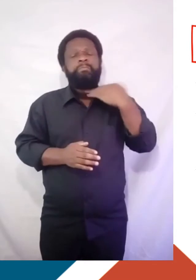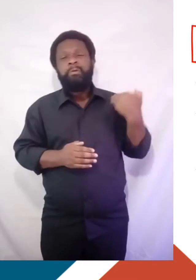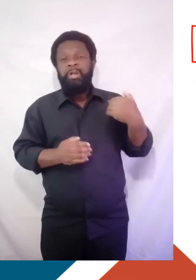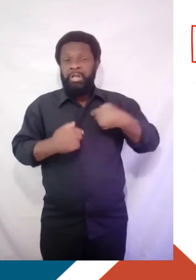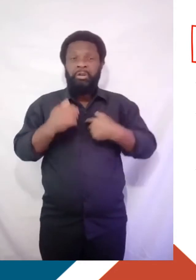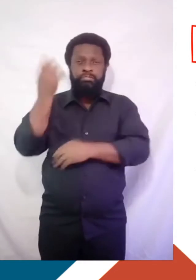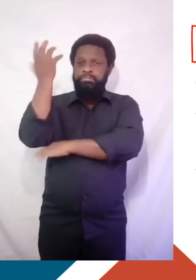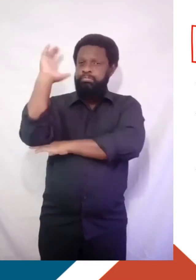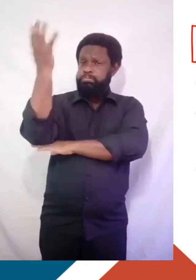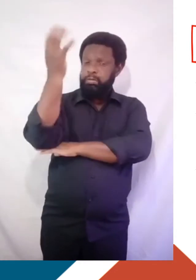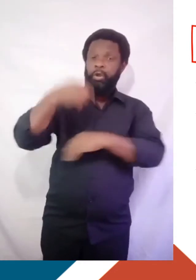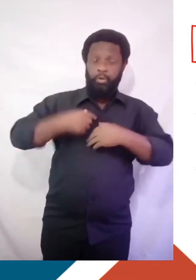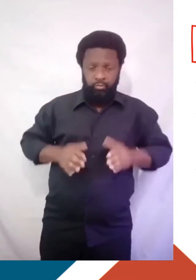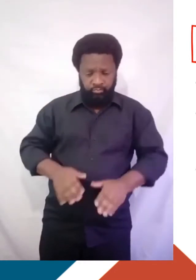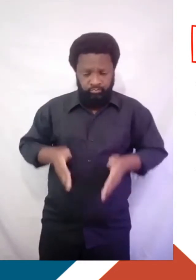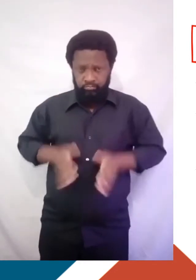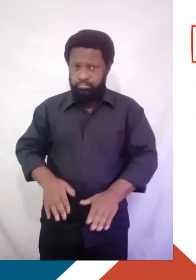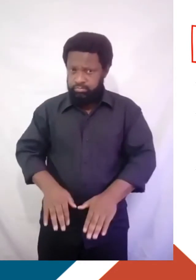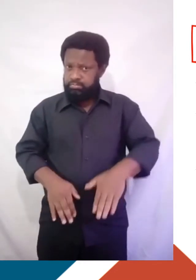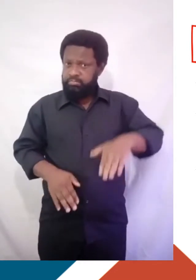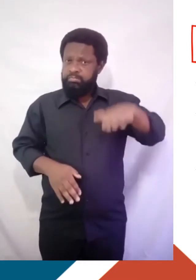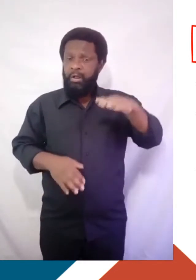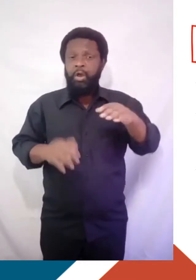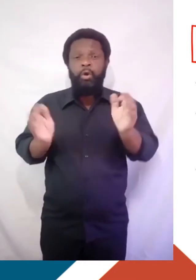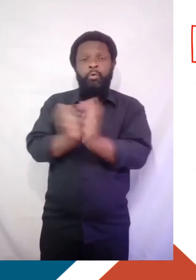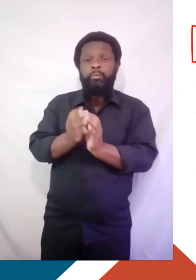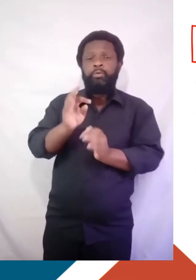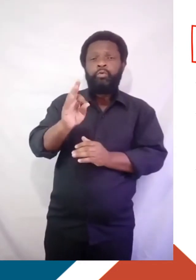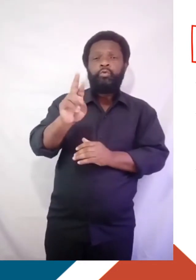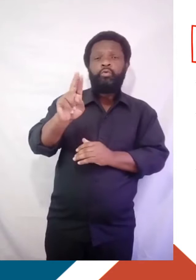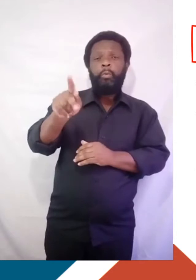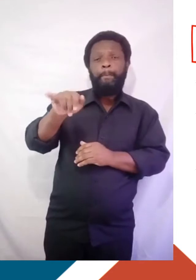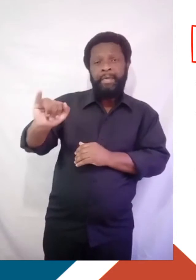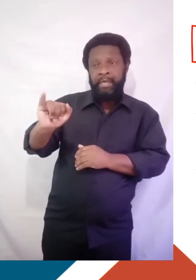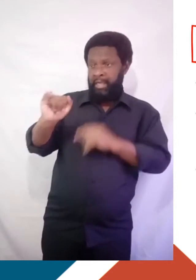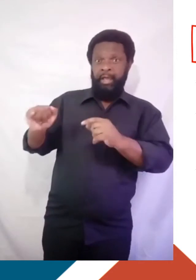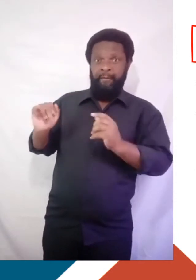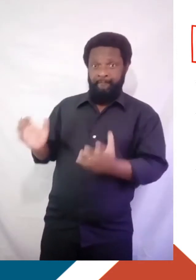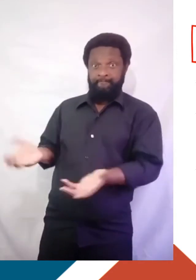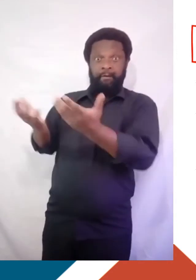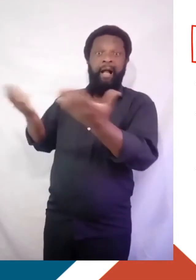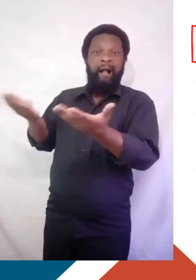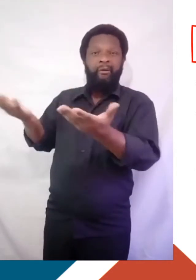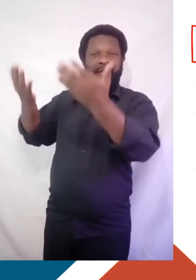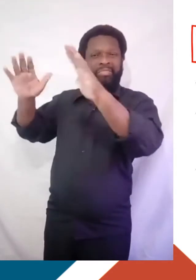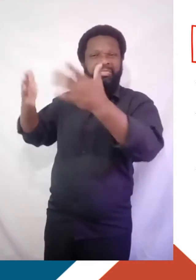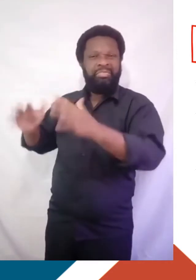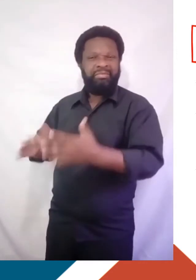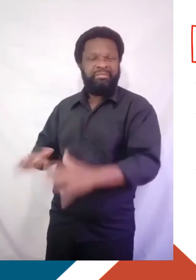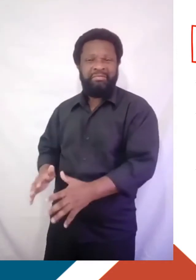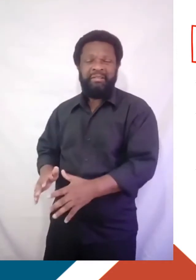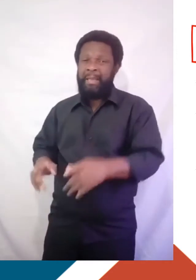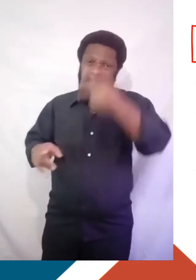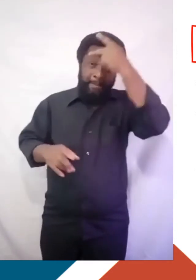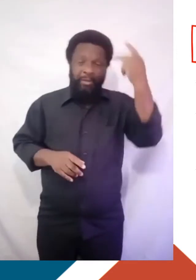selvas, nas selvas cresci, guerreiros descendo da tribo Tupi. Da tribo pujante, que agora é errante, por fado